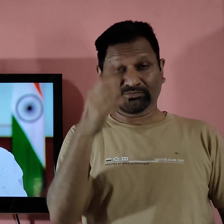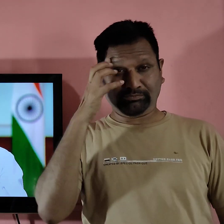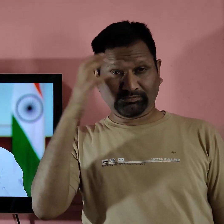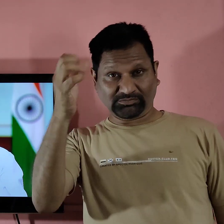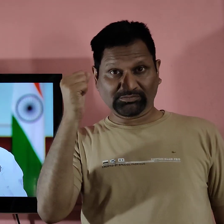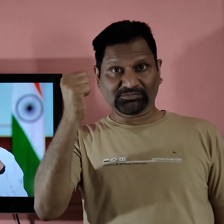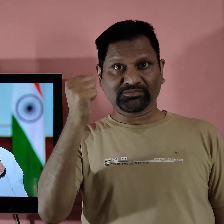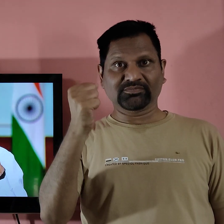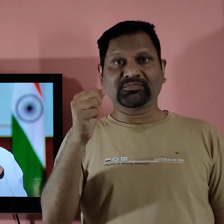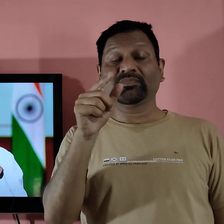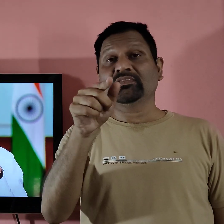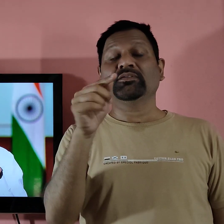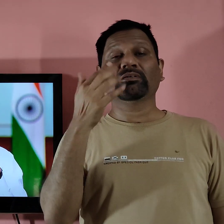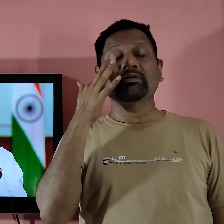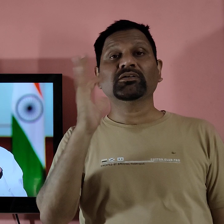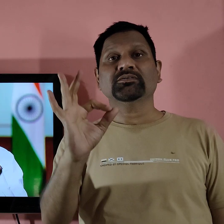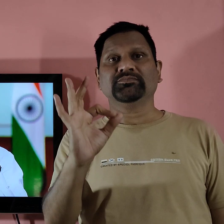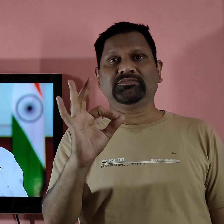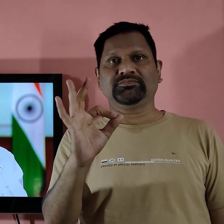है वो है